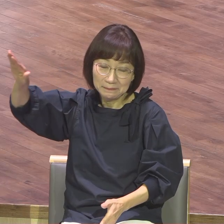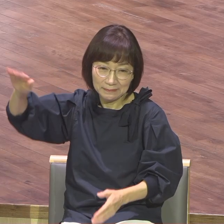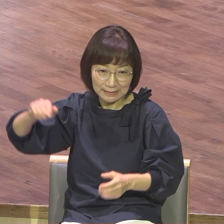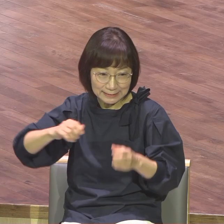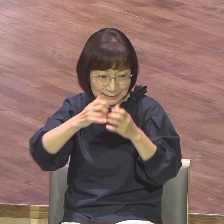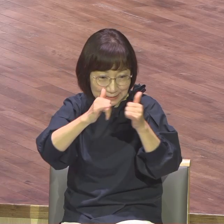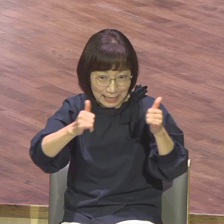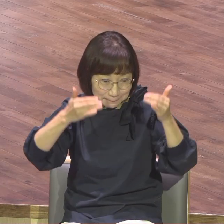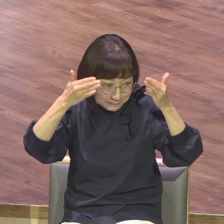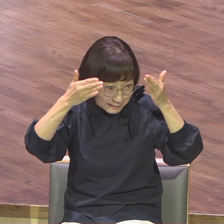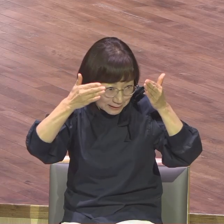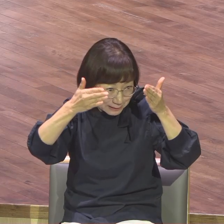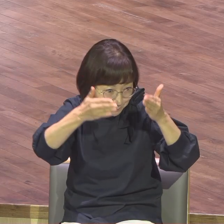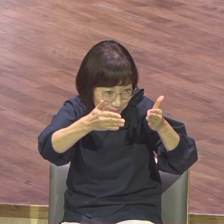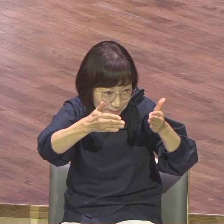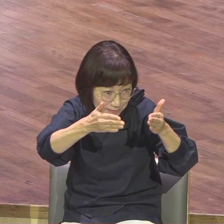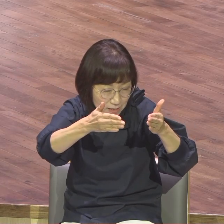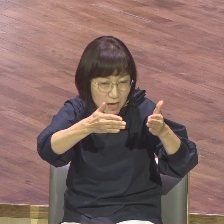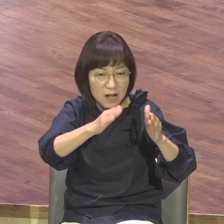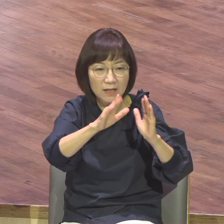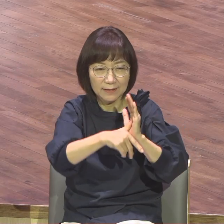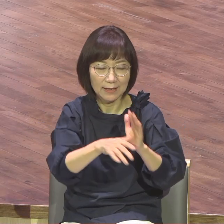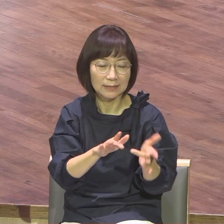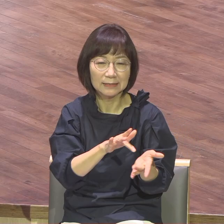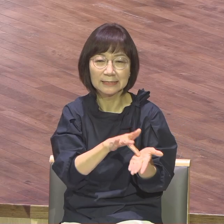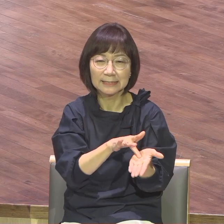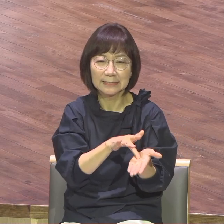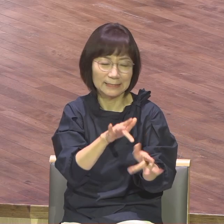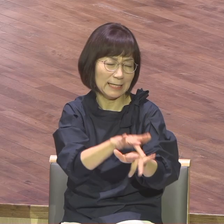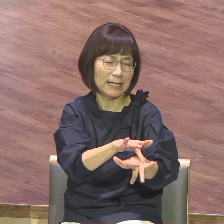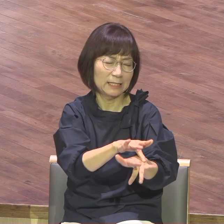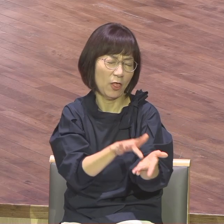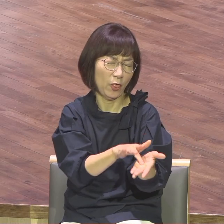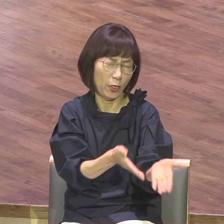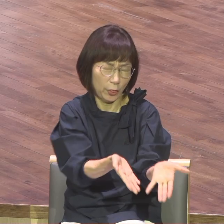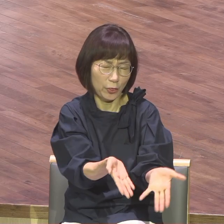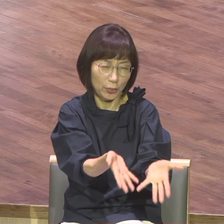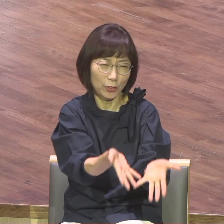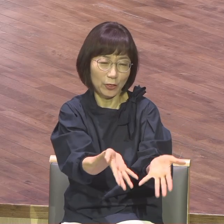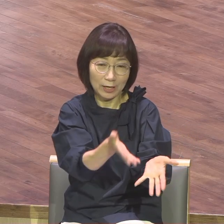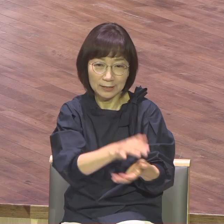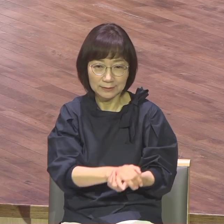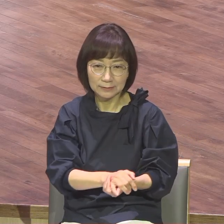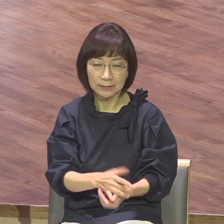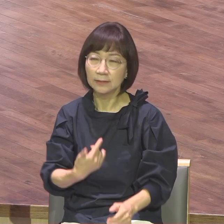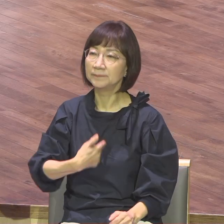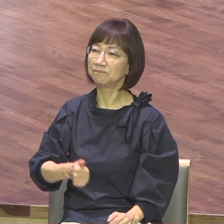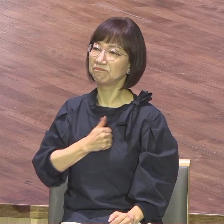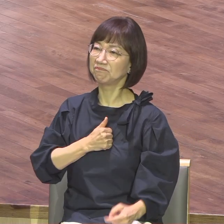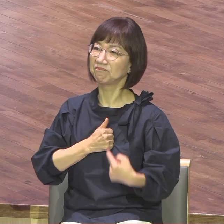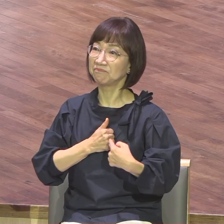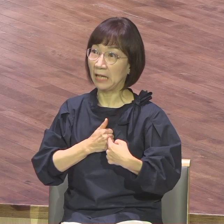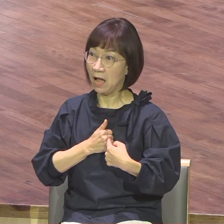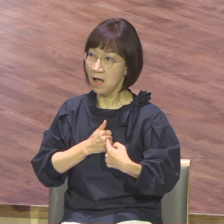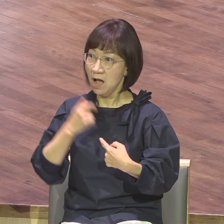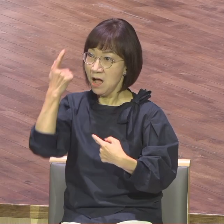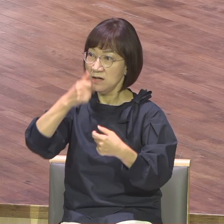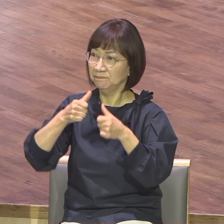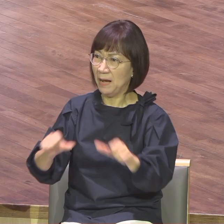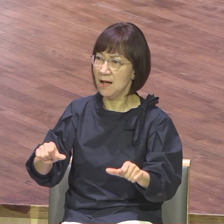인간적인 생각, 여기 사단이 역사합니다. 인간적인 기준, 내 자존심,